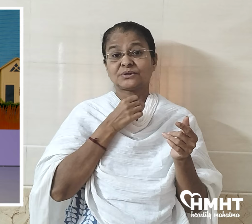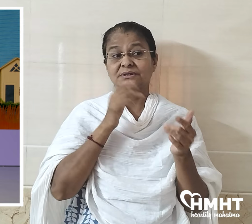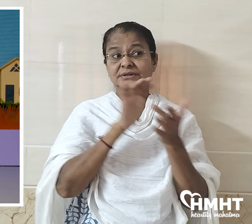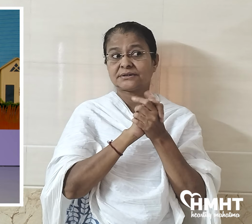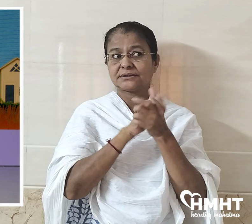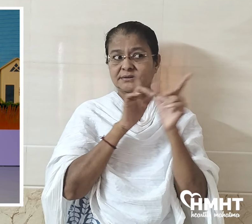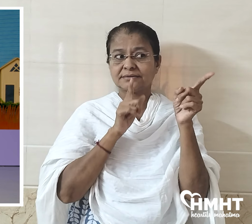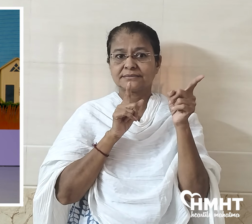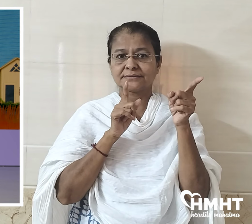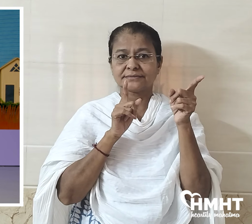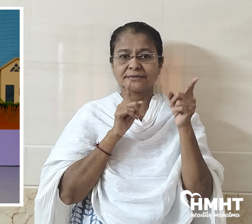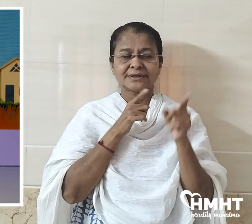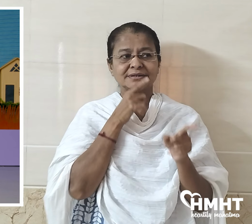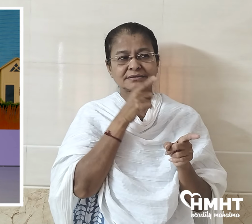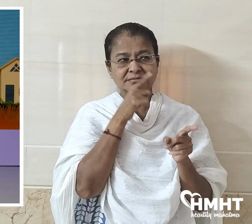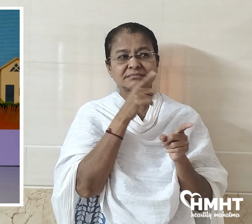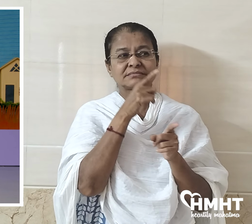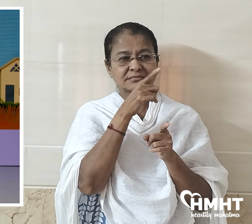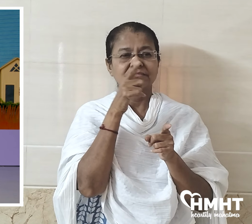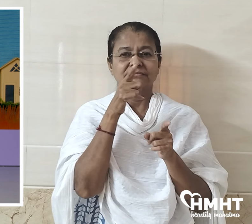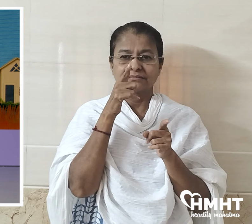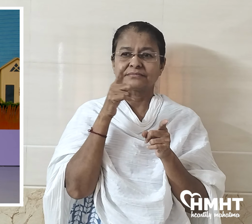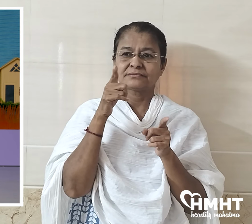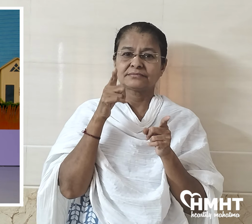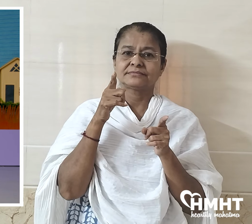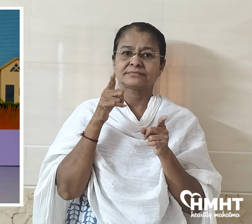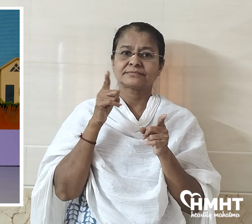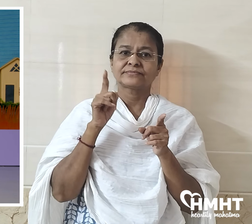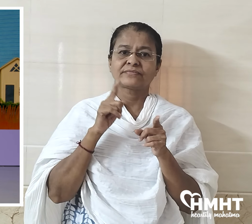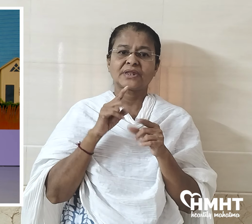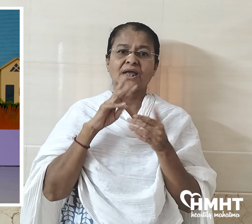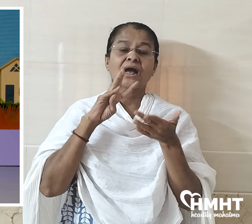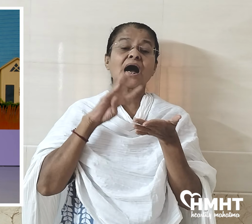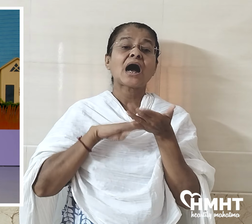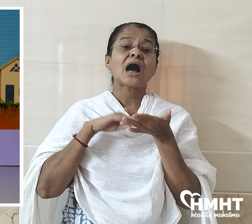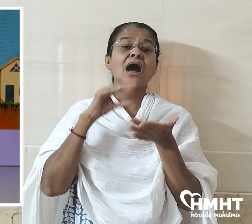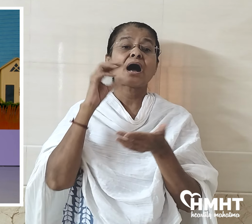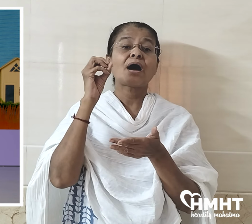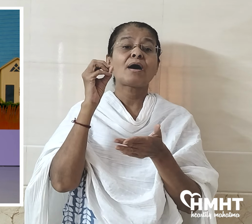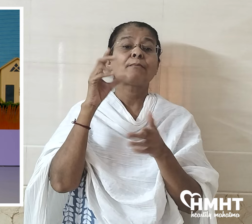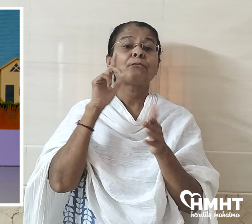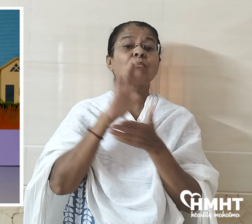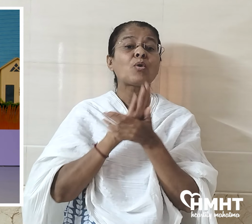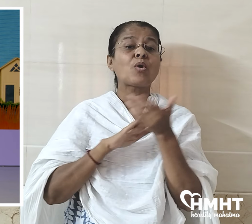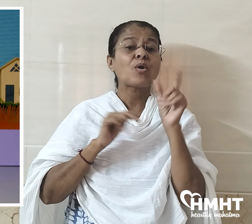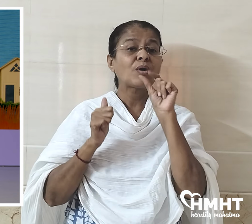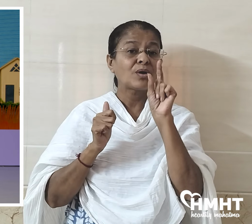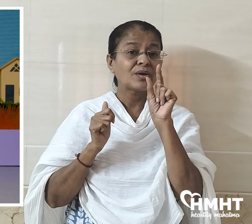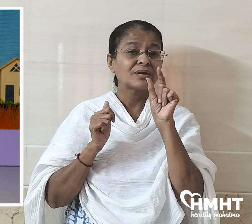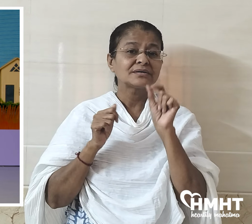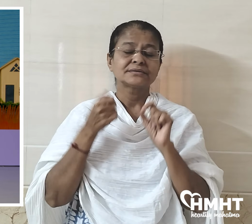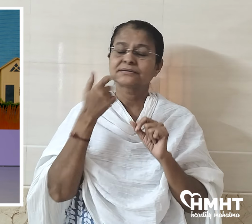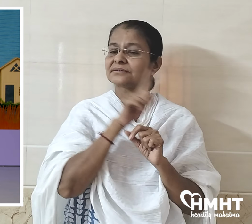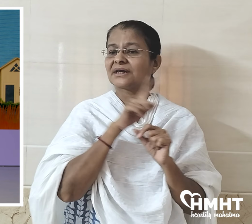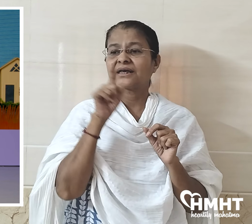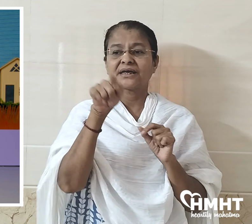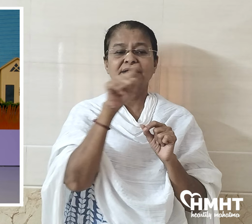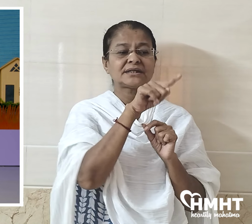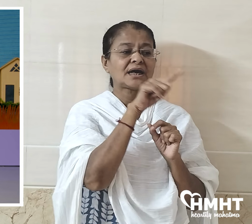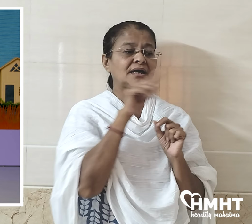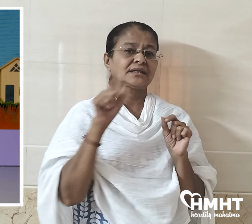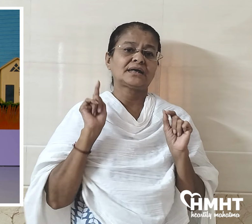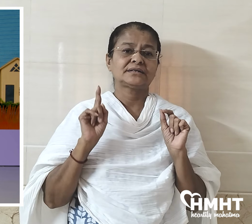સાથે વધ્યું એટલે શંકા પડે. પછી આપણો પોઝિટિવનેસ, આપણો મોહ, એટેચમેન્ટ, એના રિએક્શનમાં પેલી શંકા